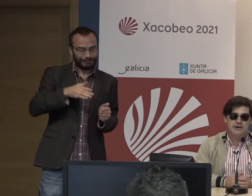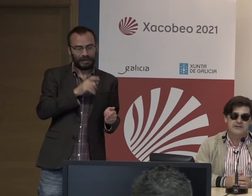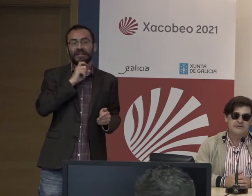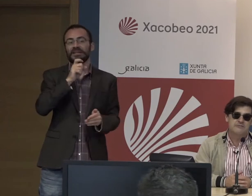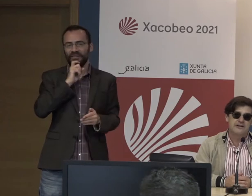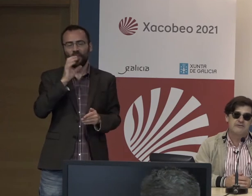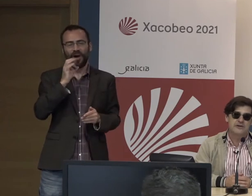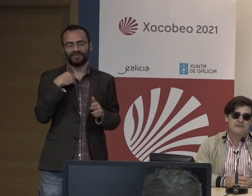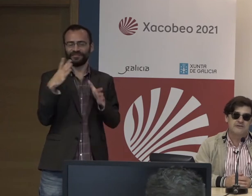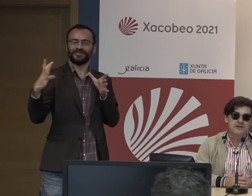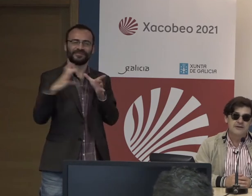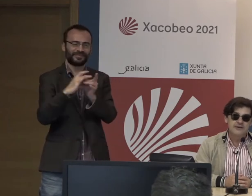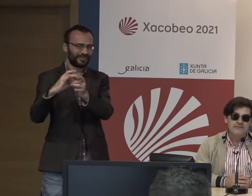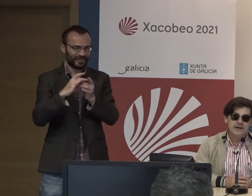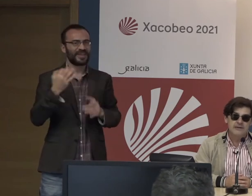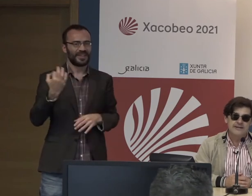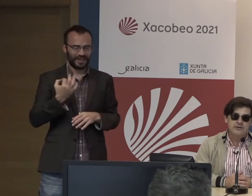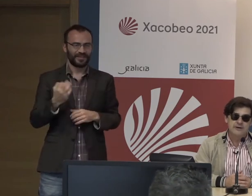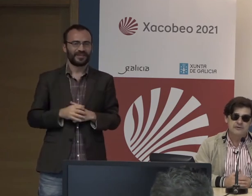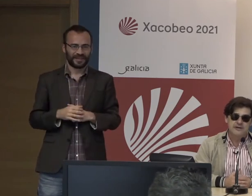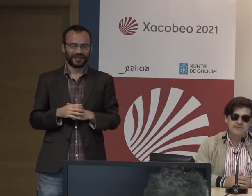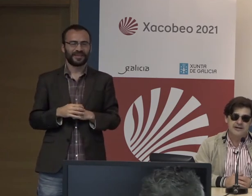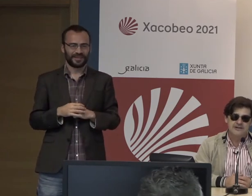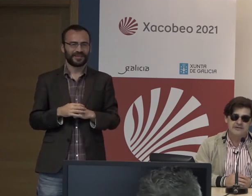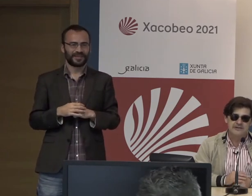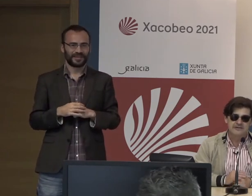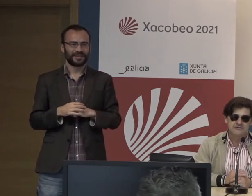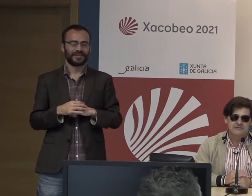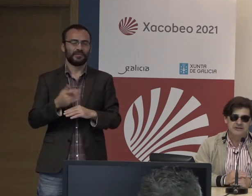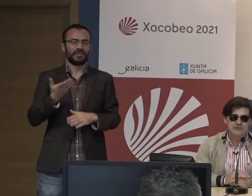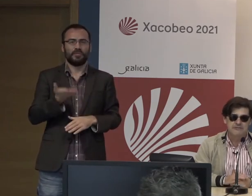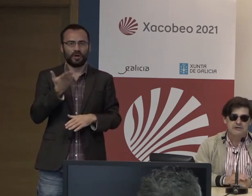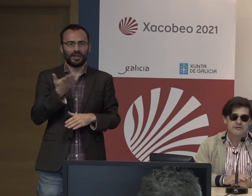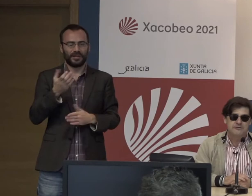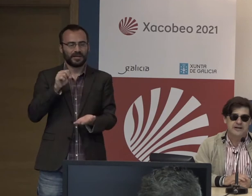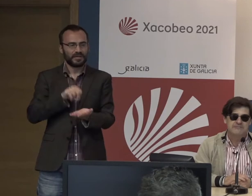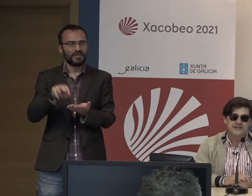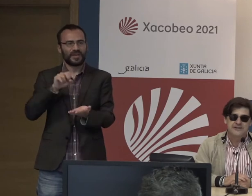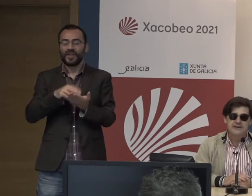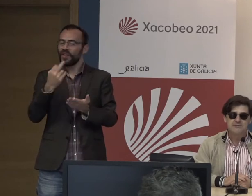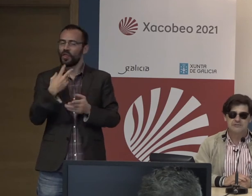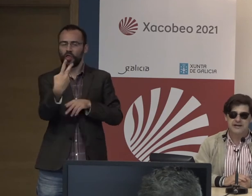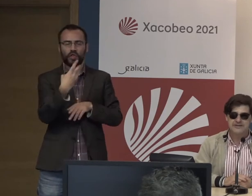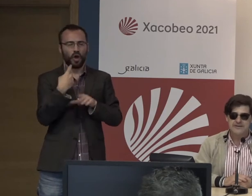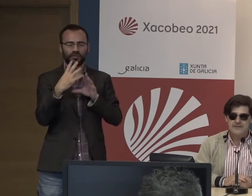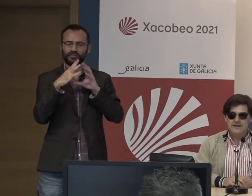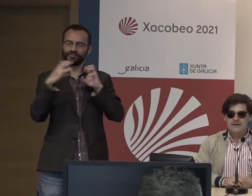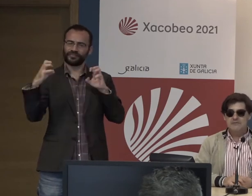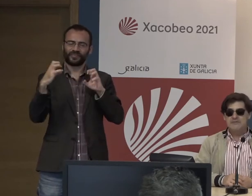una ciudad grande como Madrid, con tráfico, andar a paso de personas y bajarte de la bici. Eso, si no sabes nosotros montar en bici, pues